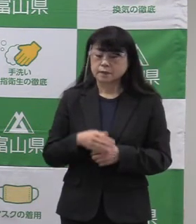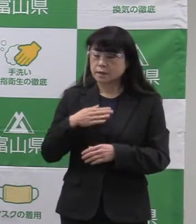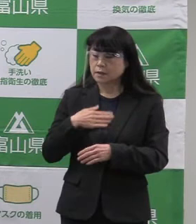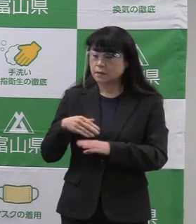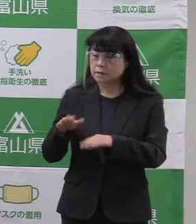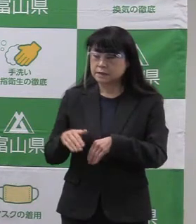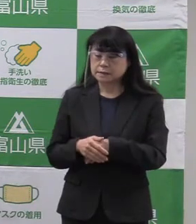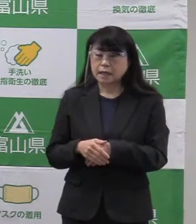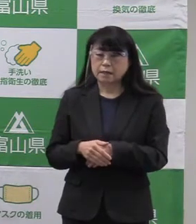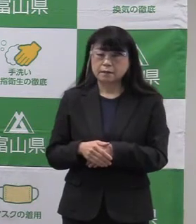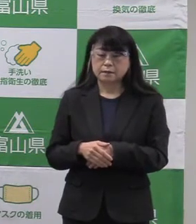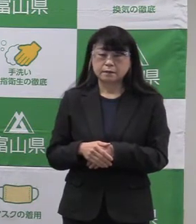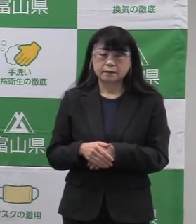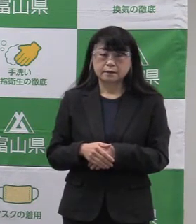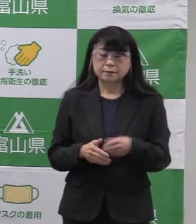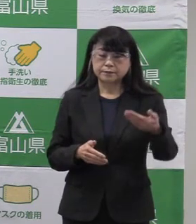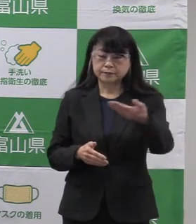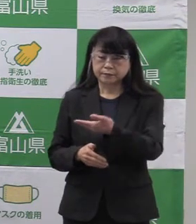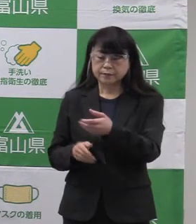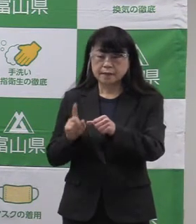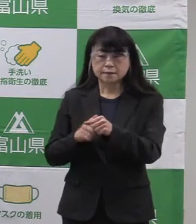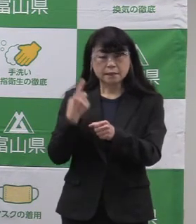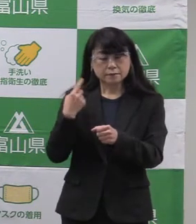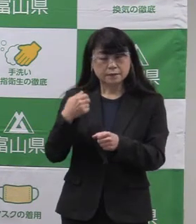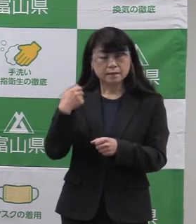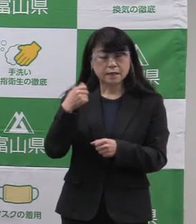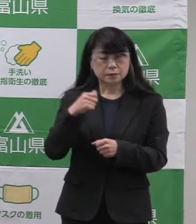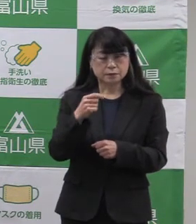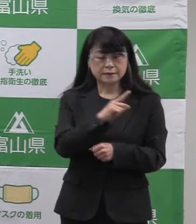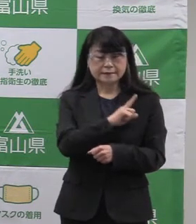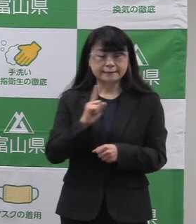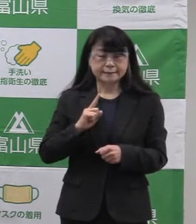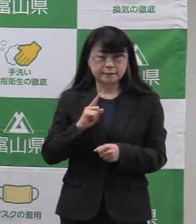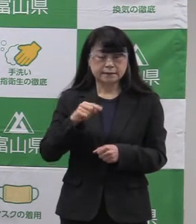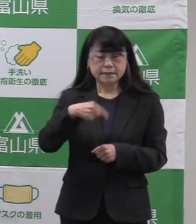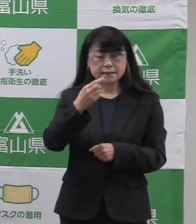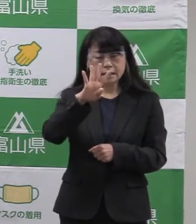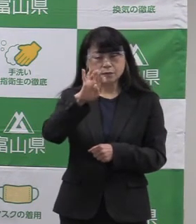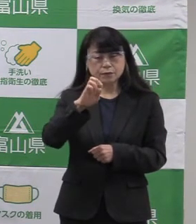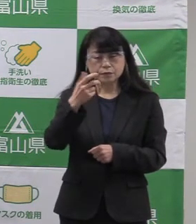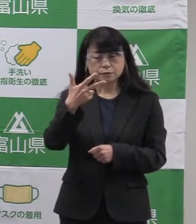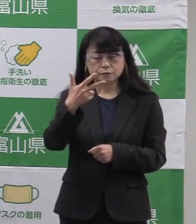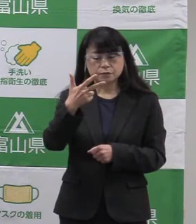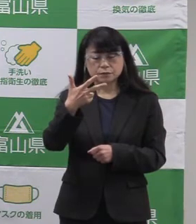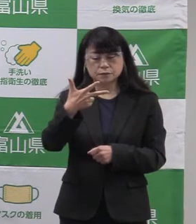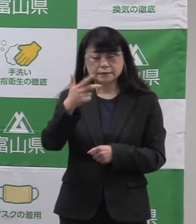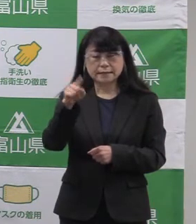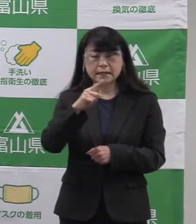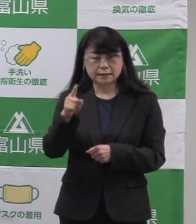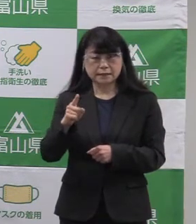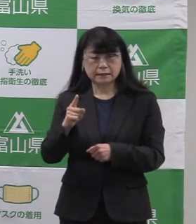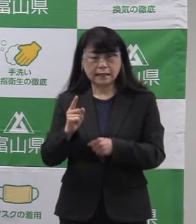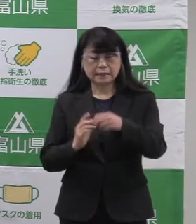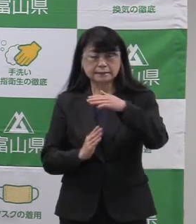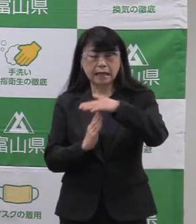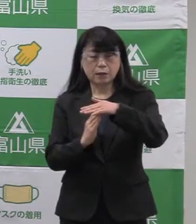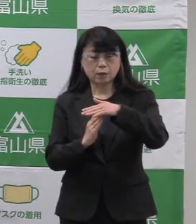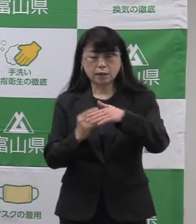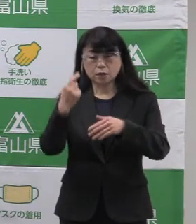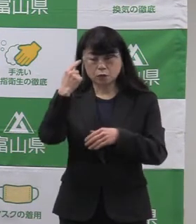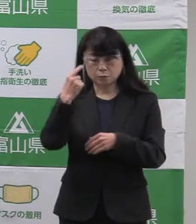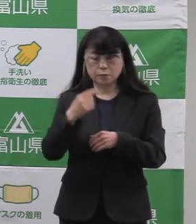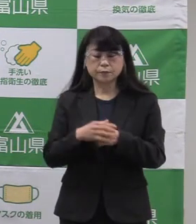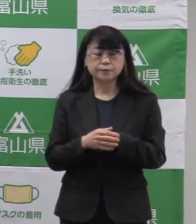分かりました。昨年夏は141日の新規感染が147人が確か過去最多だったと思うんですけれども、 ね、 こうい